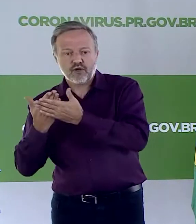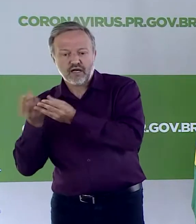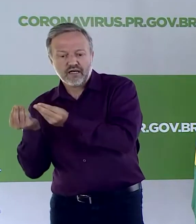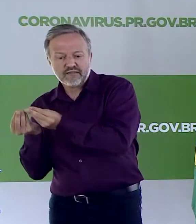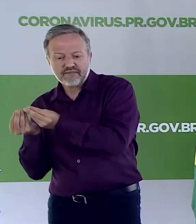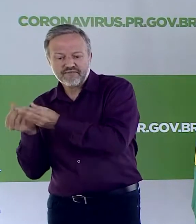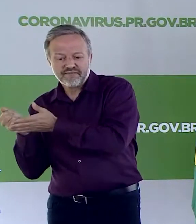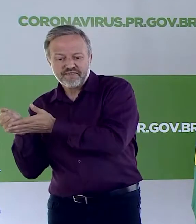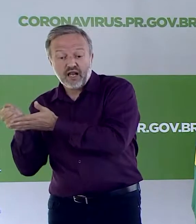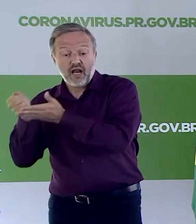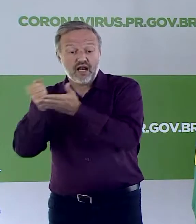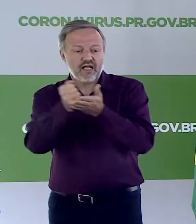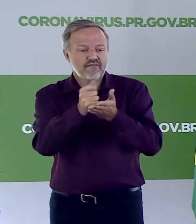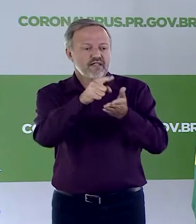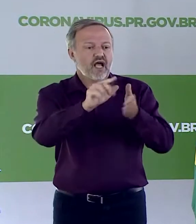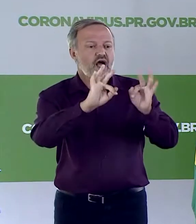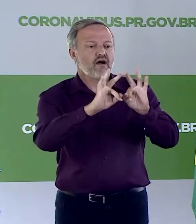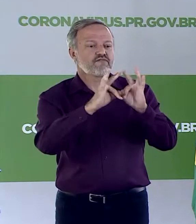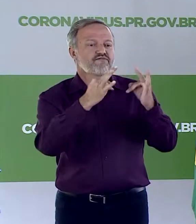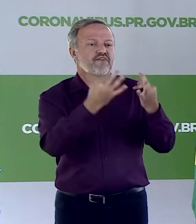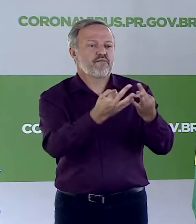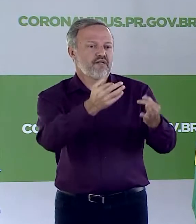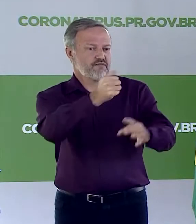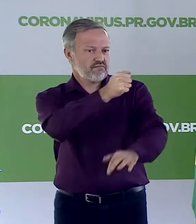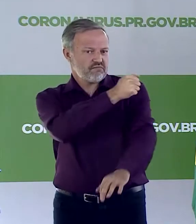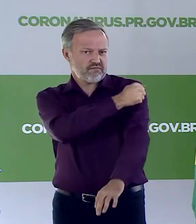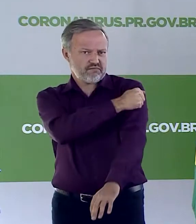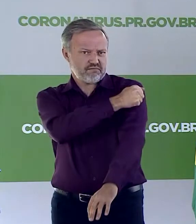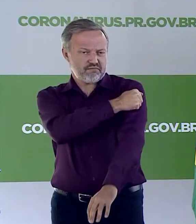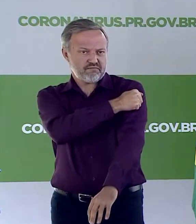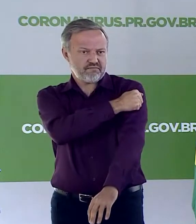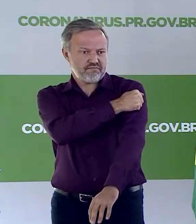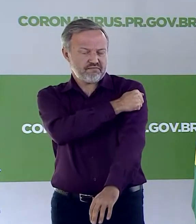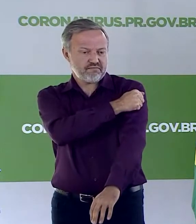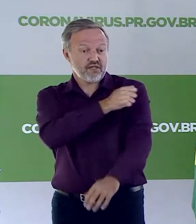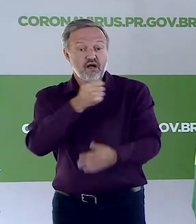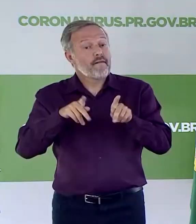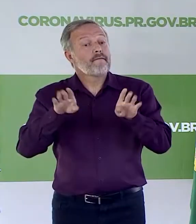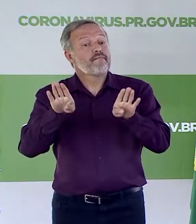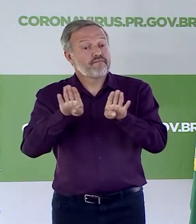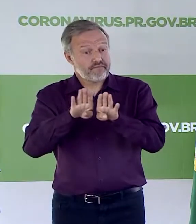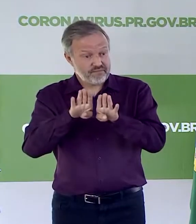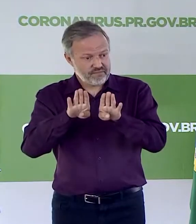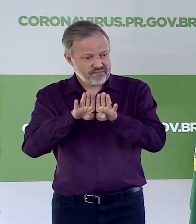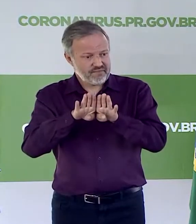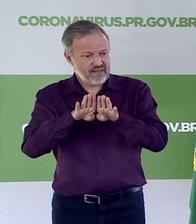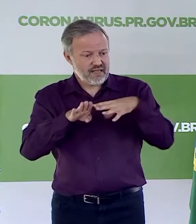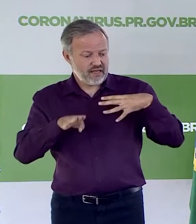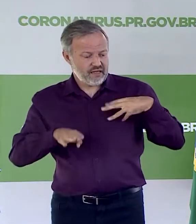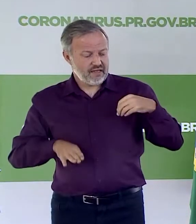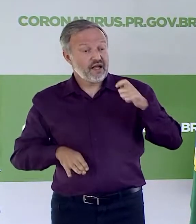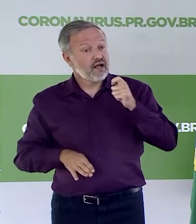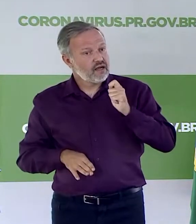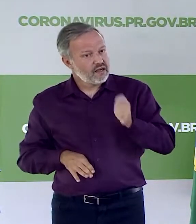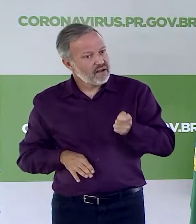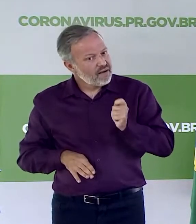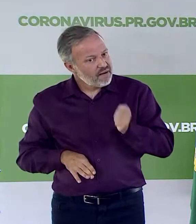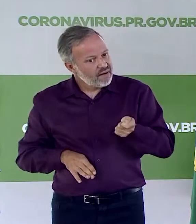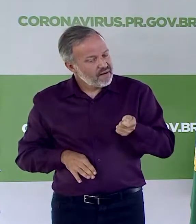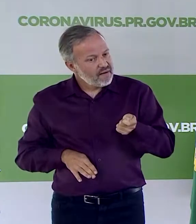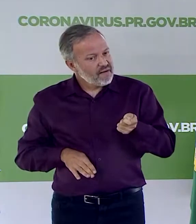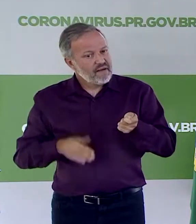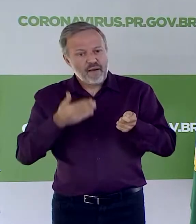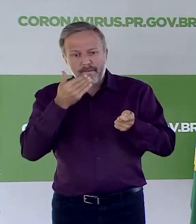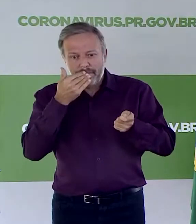de acordo com o governo o repasse será aplicado diretamente a programas sociais da sanepar e da copel